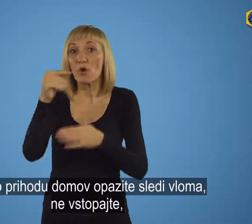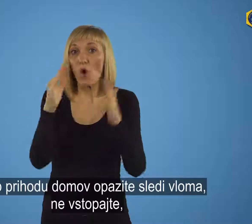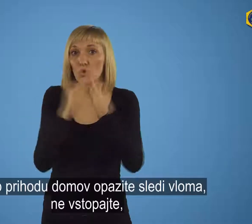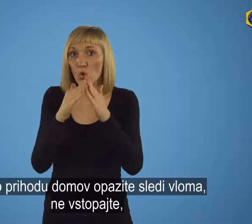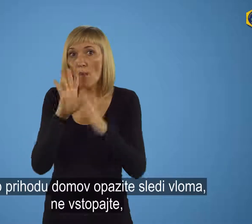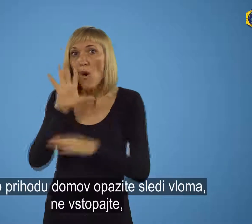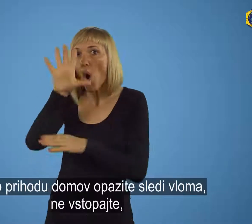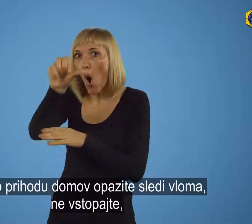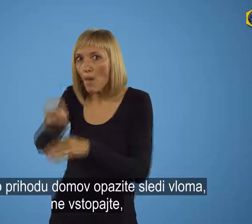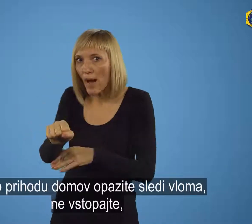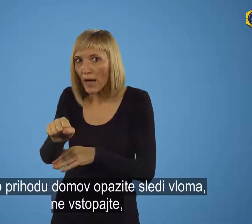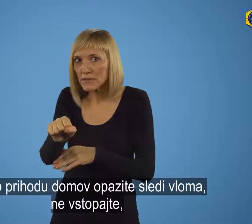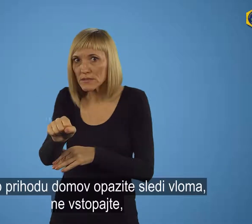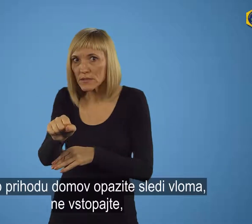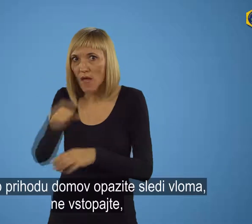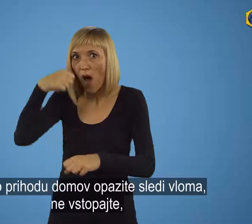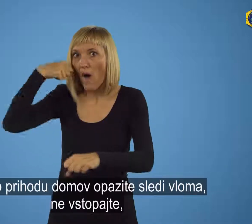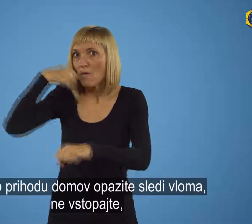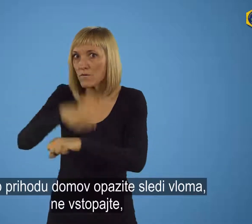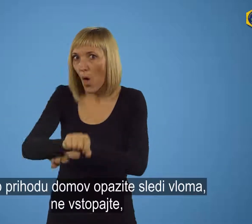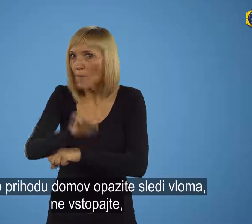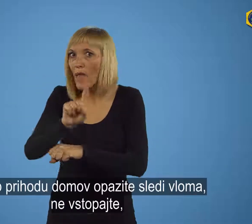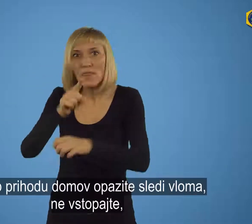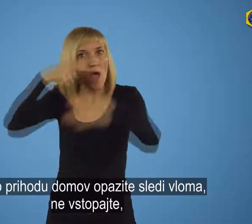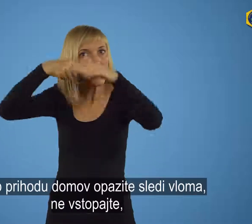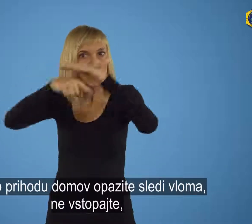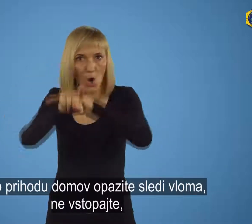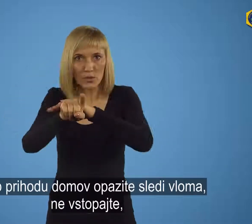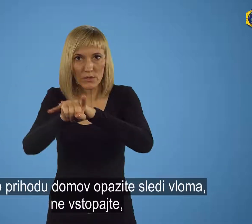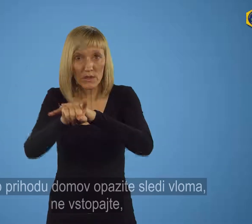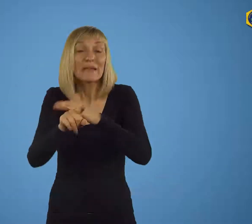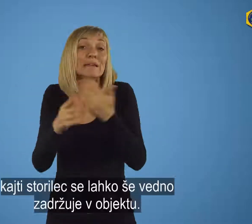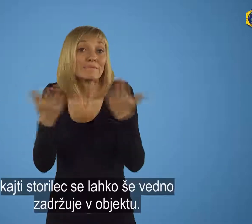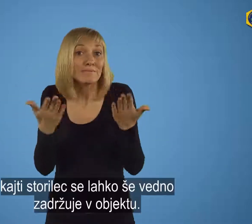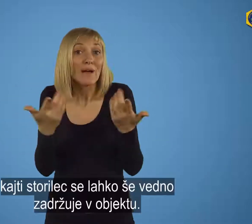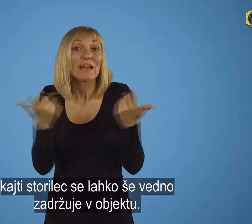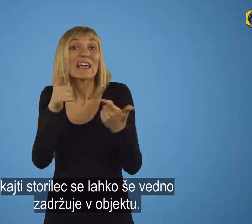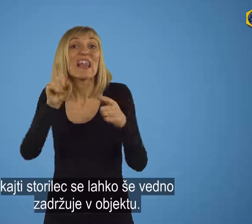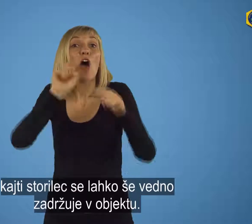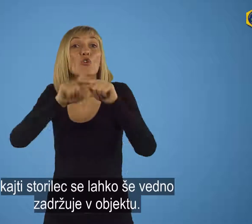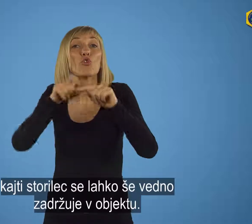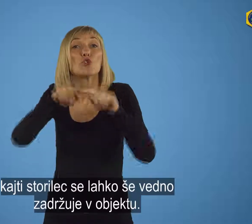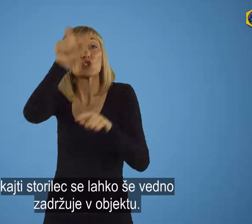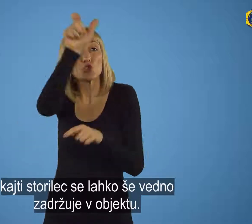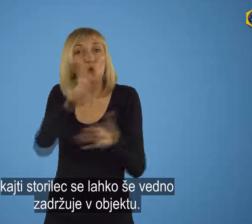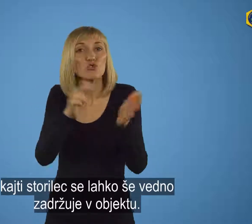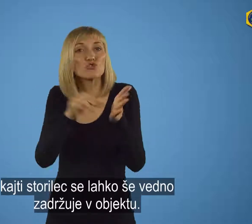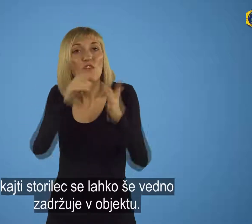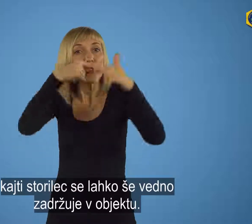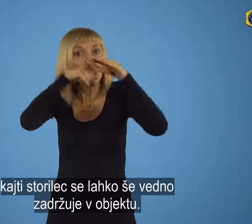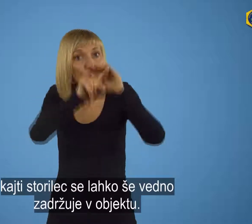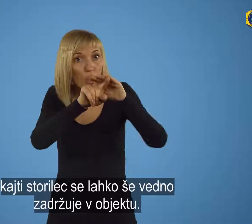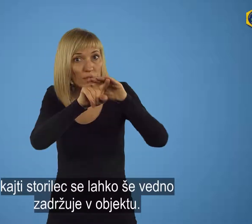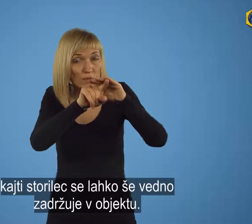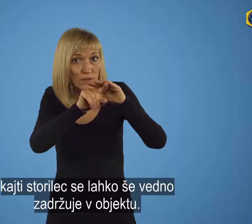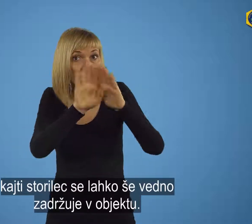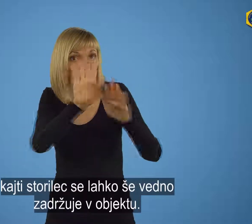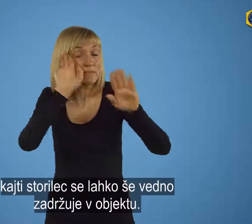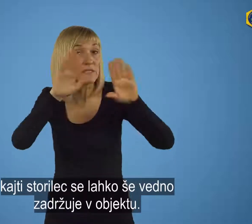domov opazite sledi vloma, ne vstopajte, kajti storilec se lahko še vedno zadržuje v objektu.